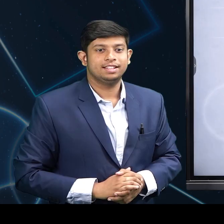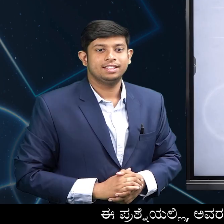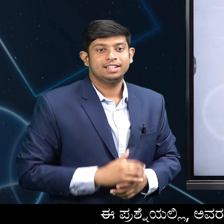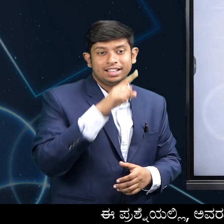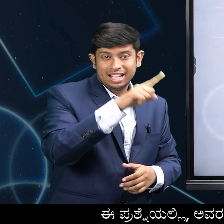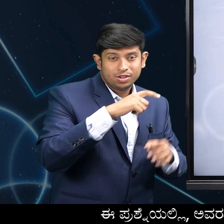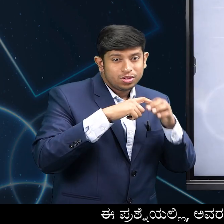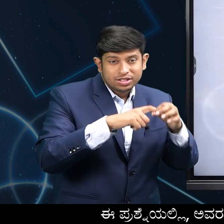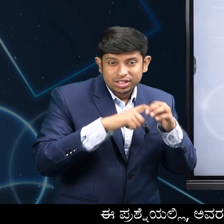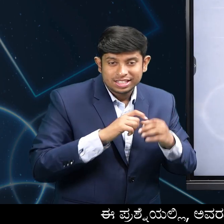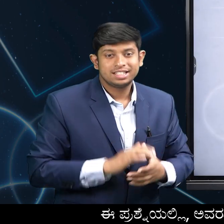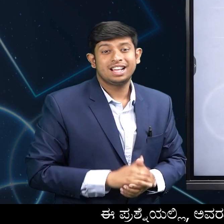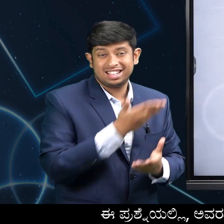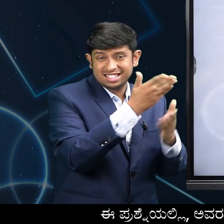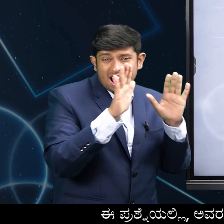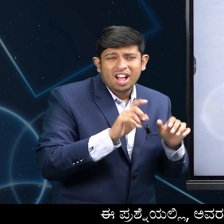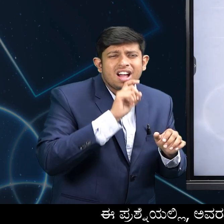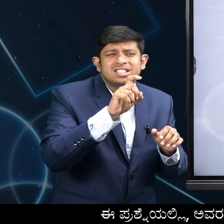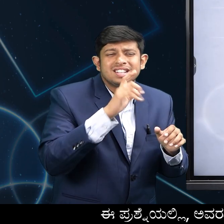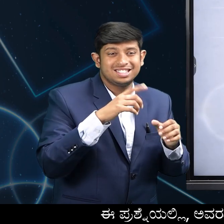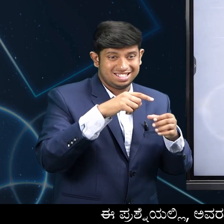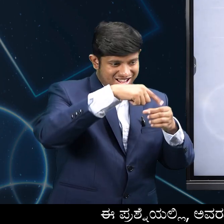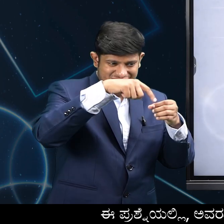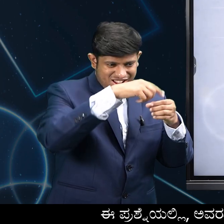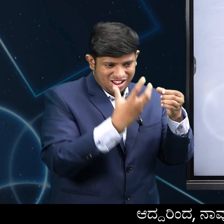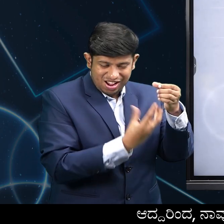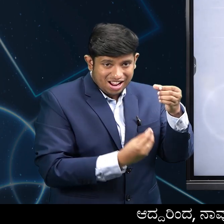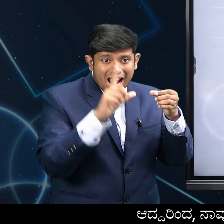ಈ ಪ್ರಶ್ನೆಯಲ್ಲಿ ಅವರು ಲೀಟರ್ನಲ್ಲಿ ಸಾಮರ್ಥ್ಯವನ್ನ ಕಂಡುಹಿಡಿಯಲು ಕೇಳಿದ್ದಾರೆ.